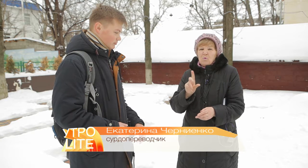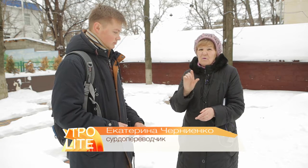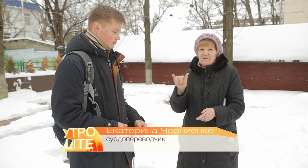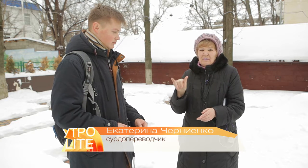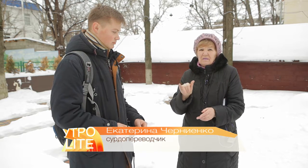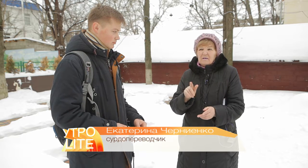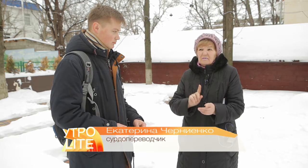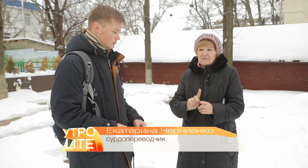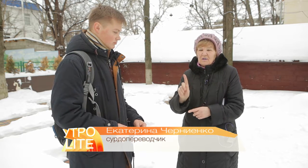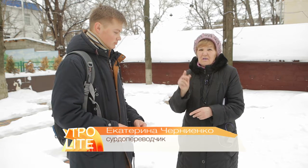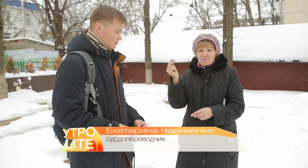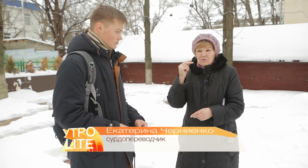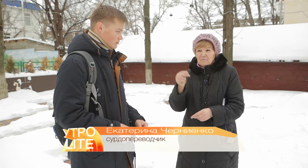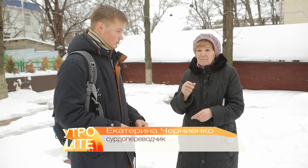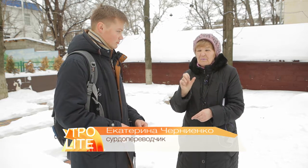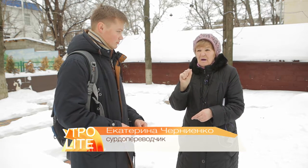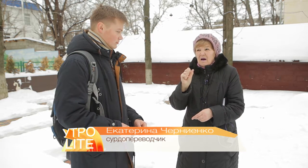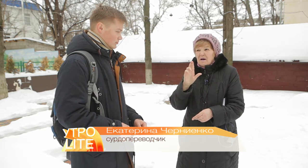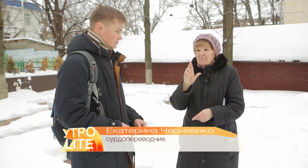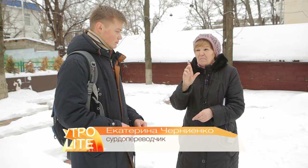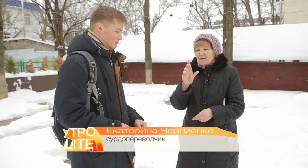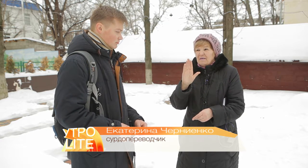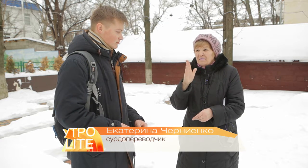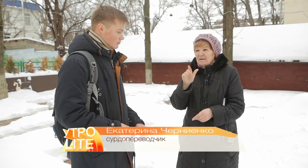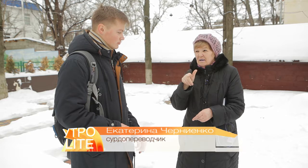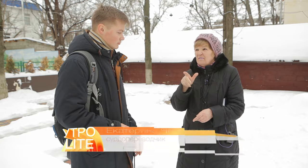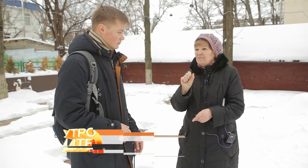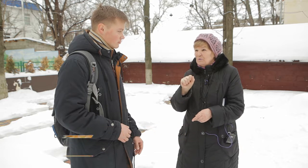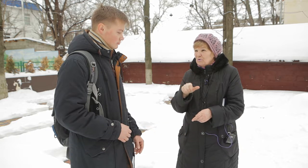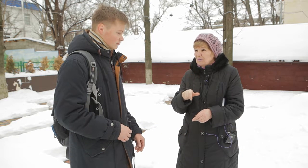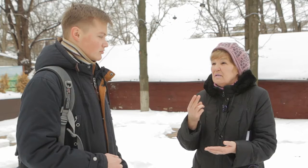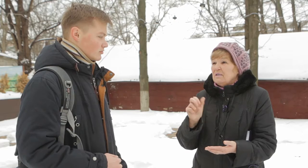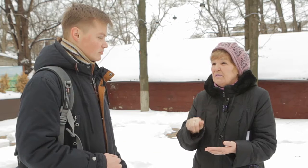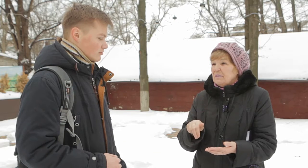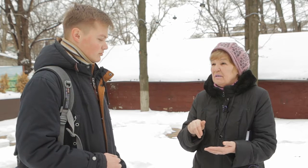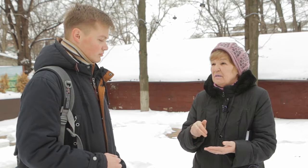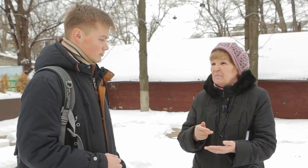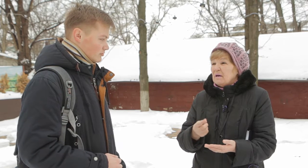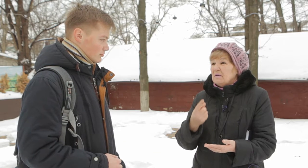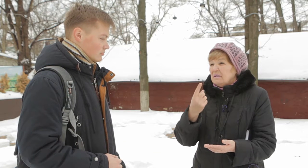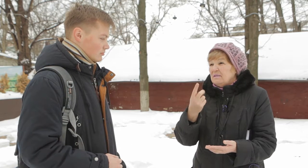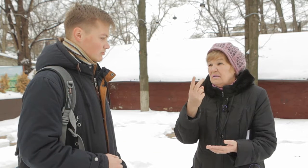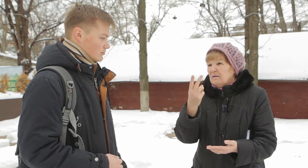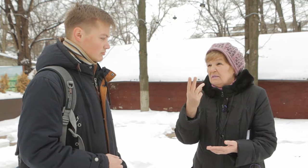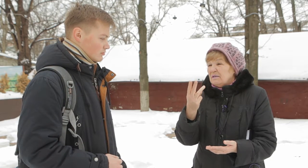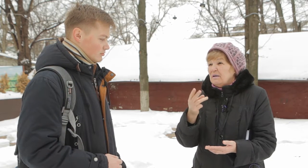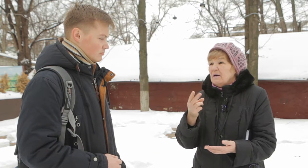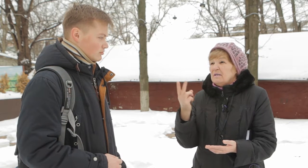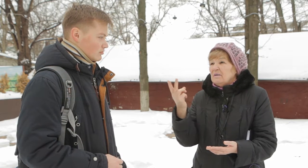буквы. Вначале учим. А, Б, В, алфавит учим. Цифры. Пока 1, 2, 3,